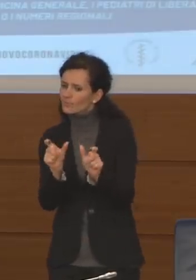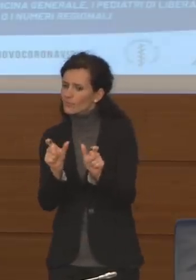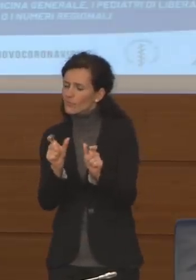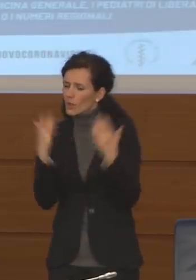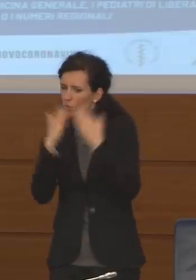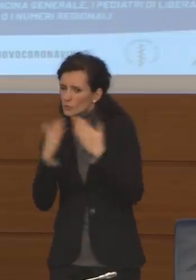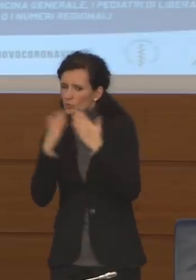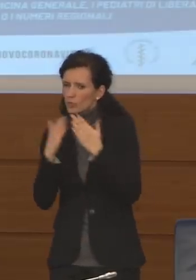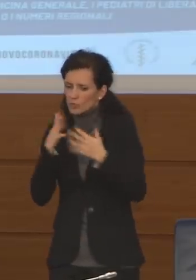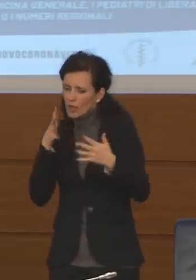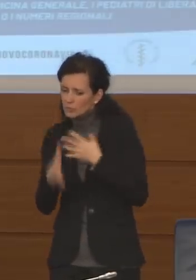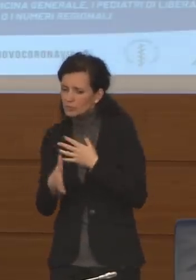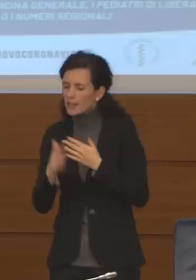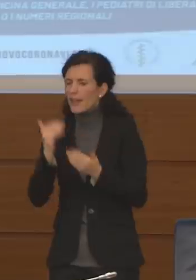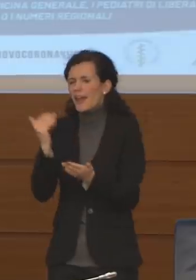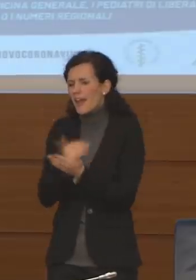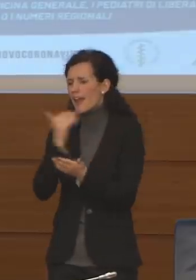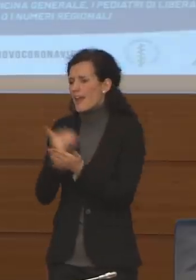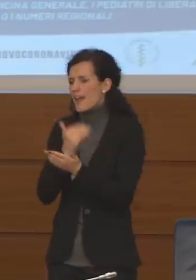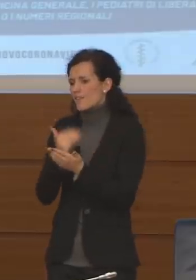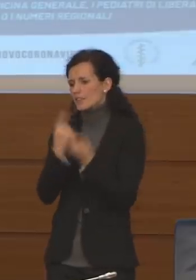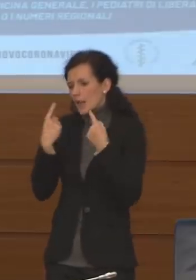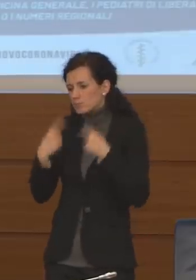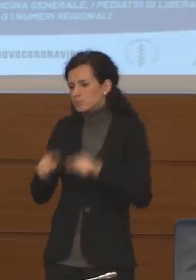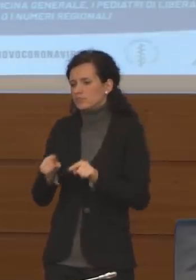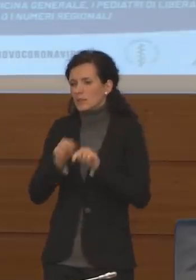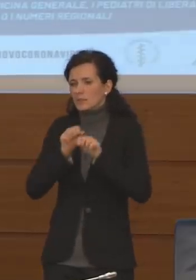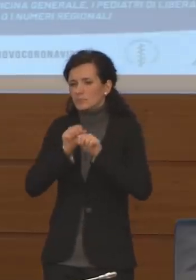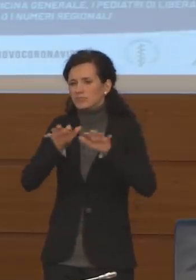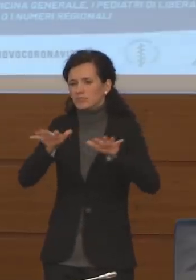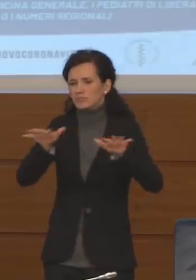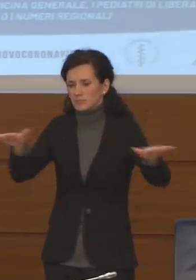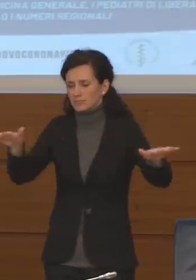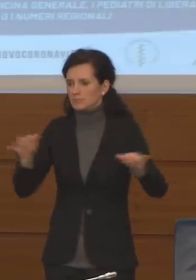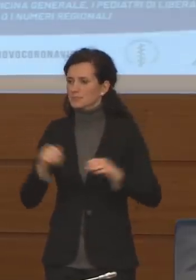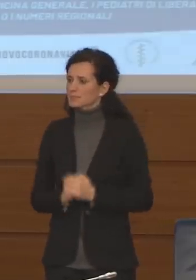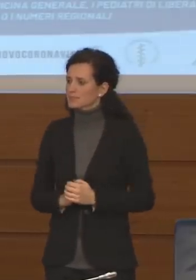evitare questo tipo di fenomeno